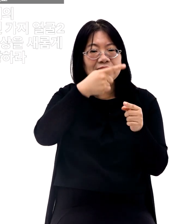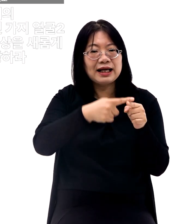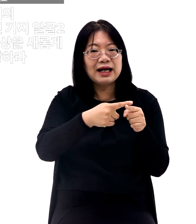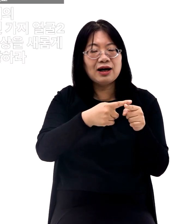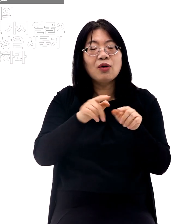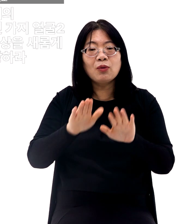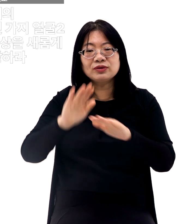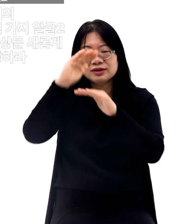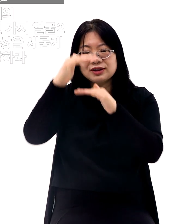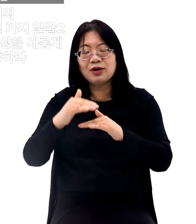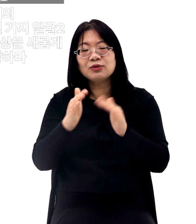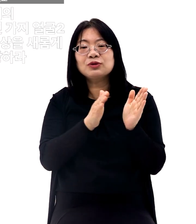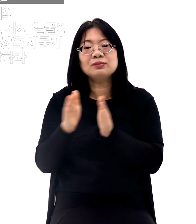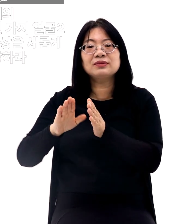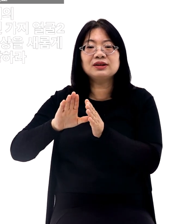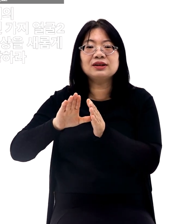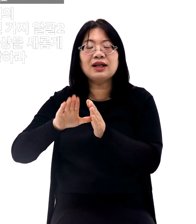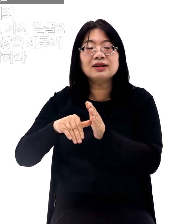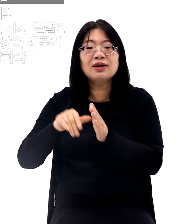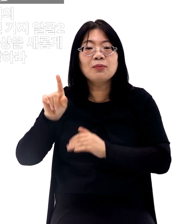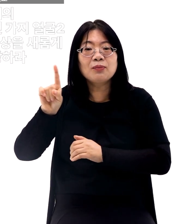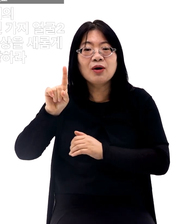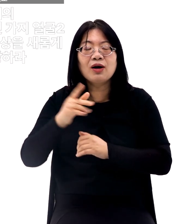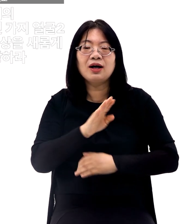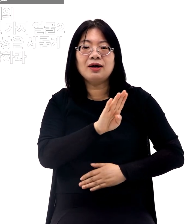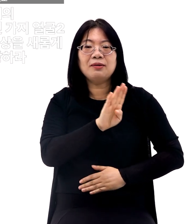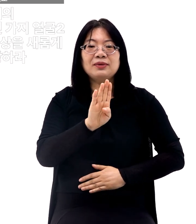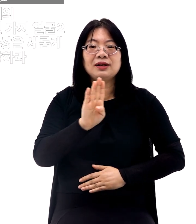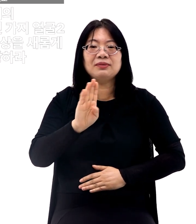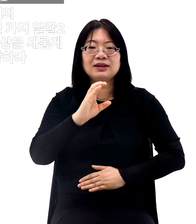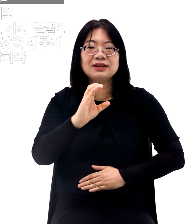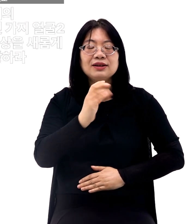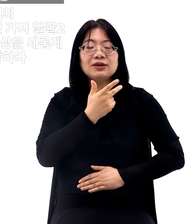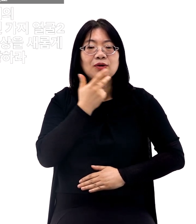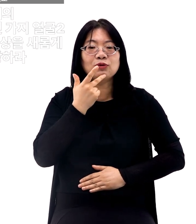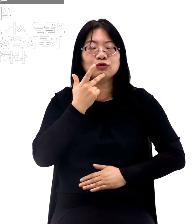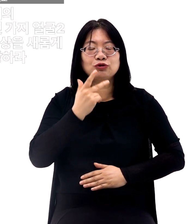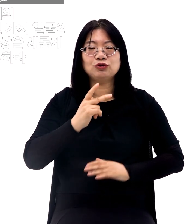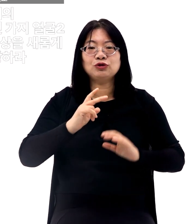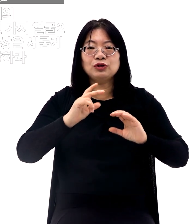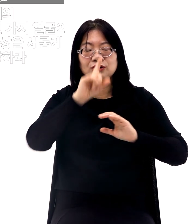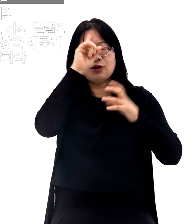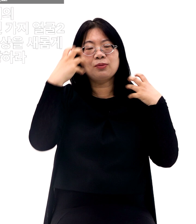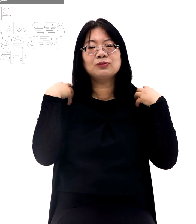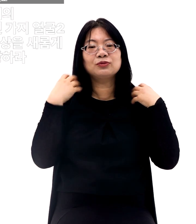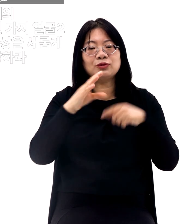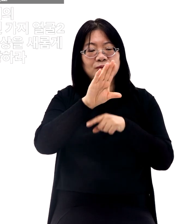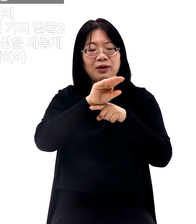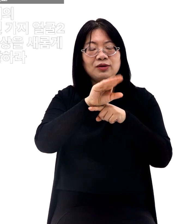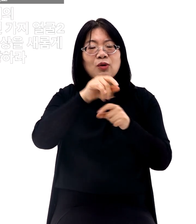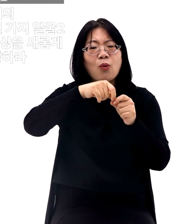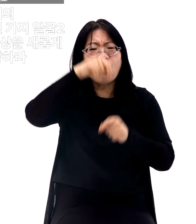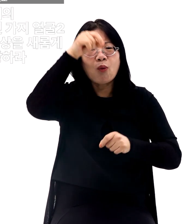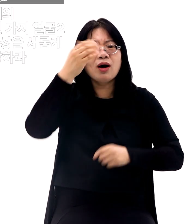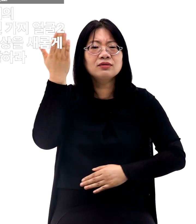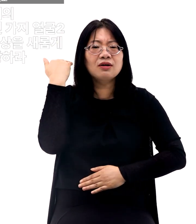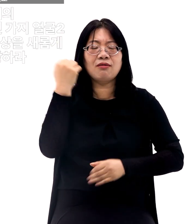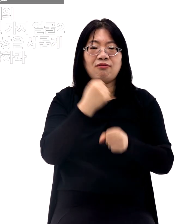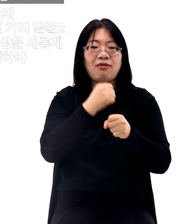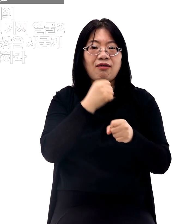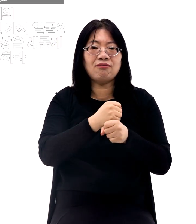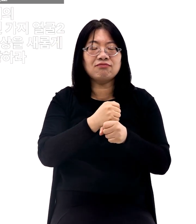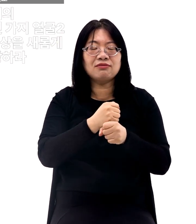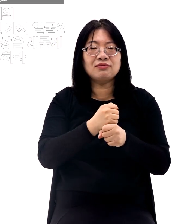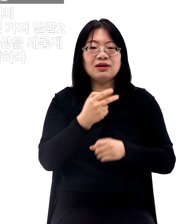앞에 BBC 영국 국영방송에서 오래전에 제작한 다큐